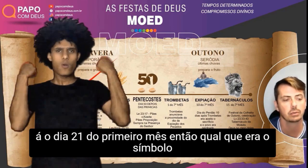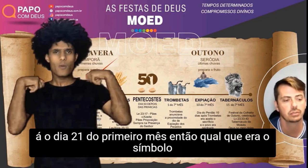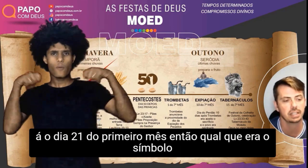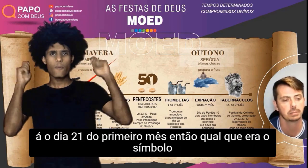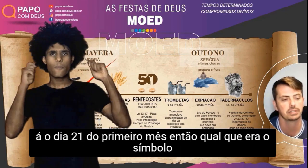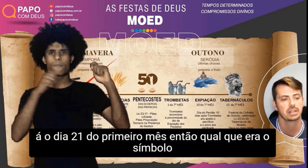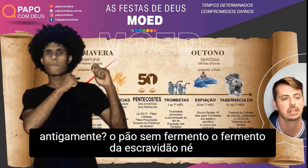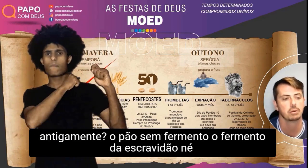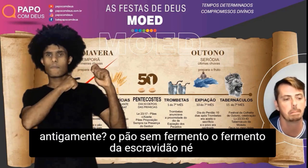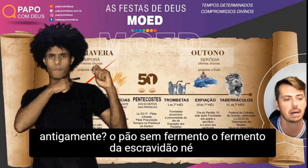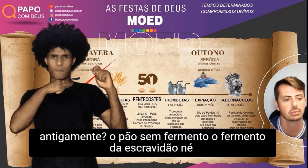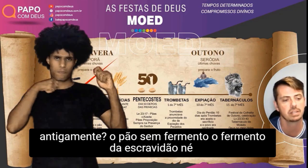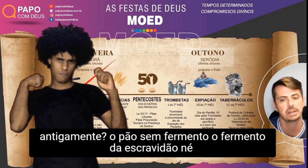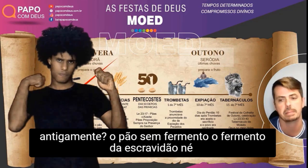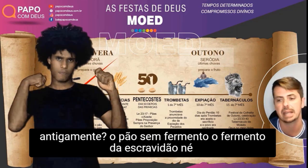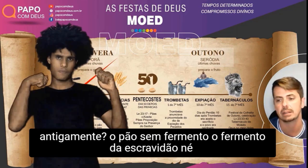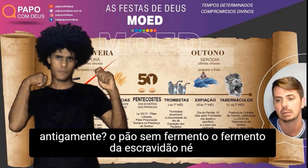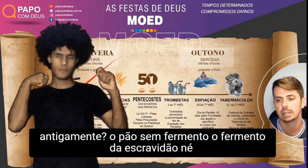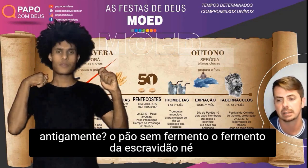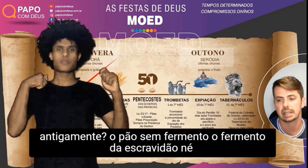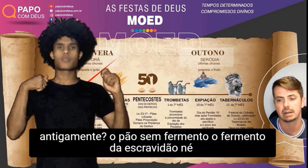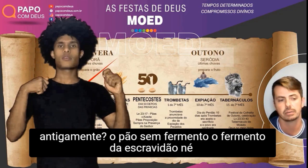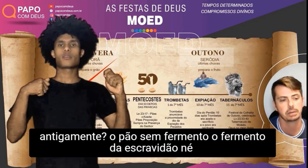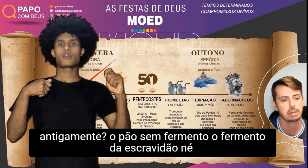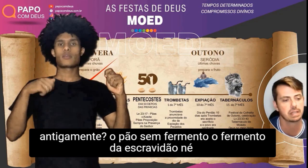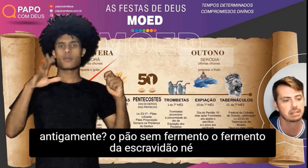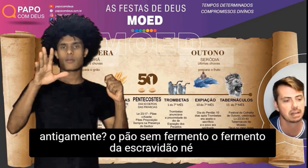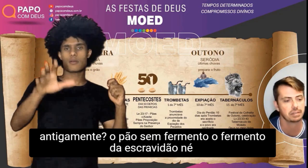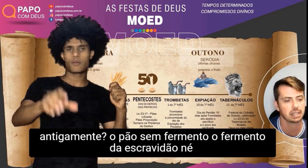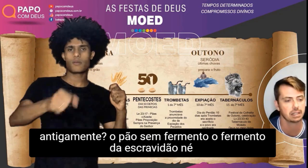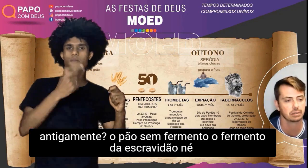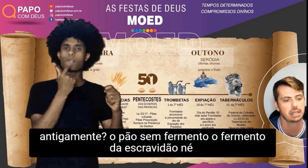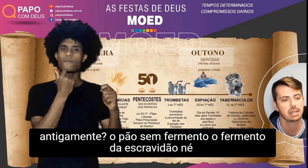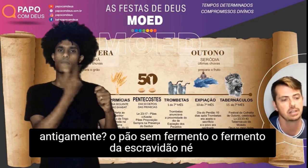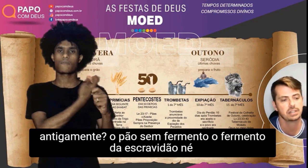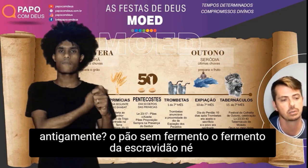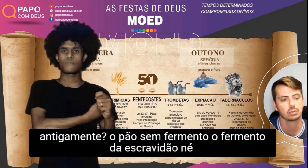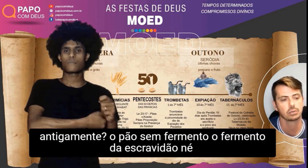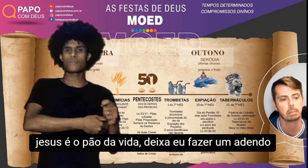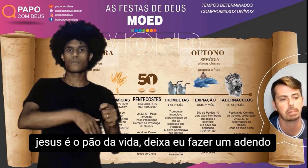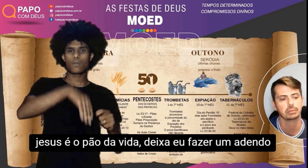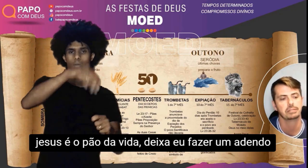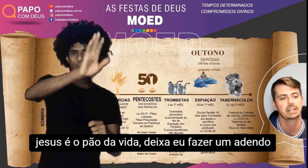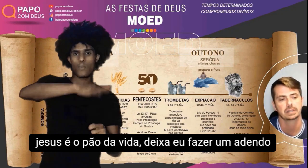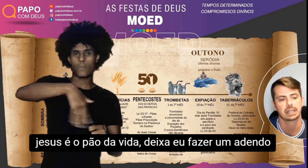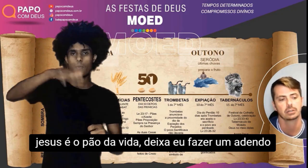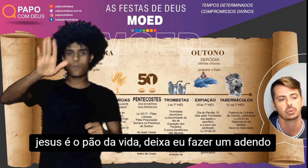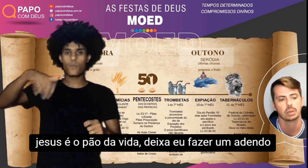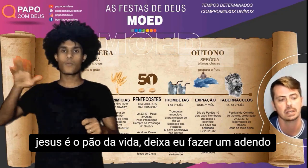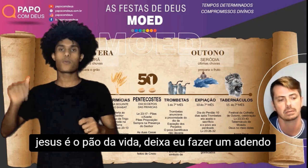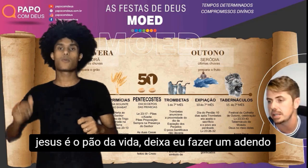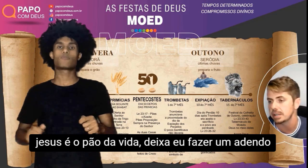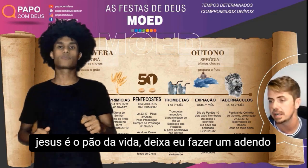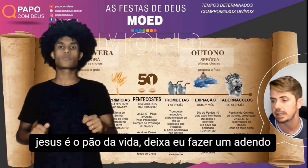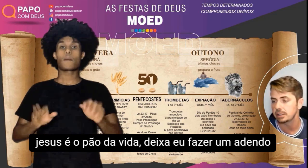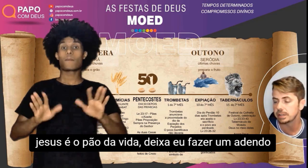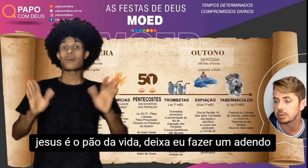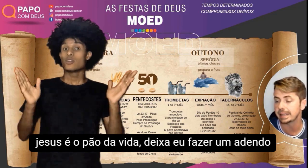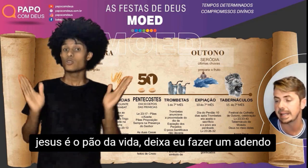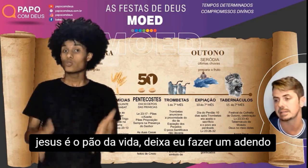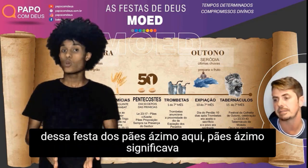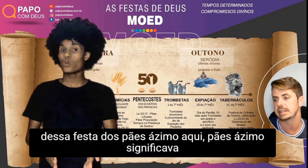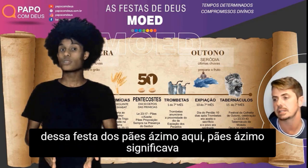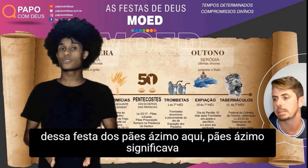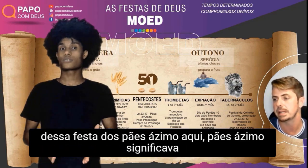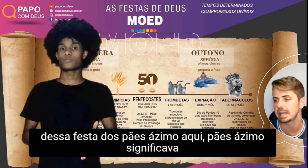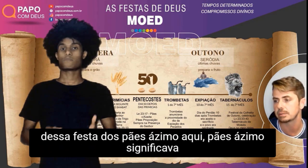Então, qual que era o símbolo antigamente? O pão sem fermento, o fermento da escravidão, né? Jesus é o pão da vida, tá aqui, ó, João. Deixa eu fazer